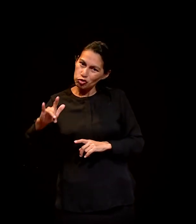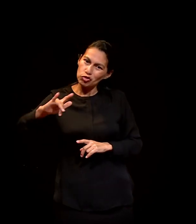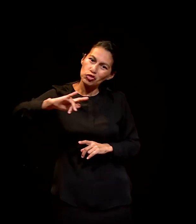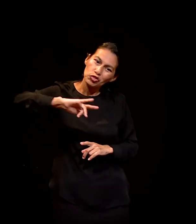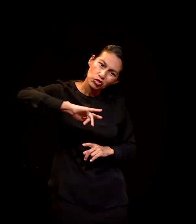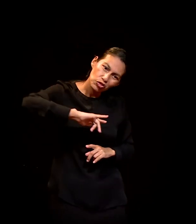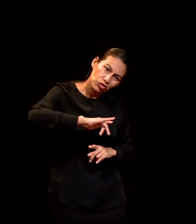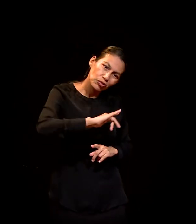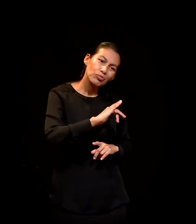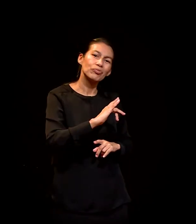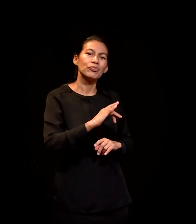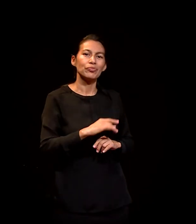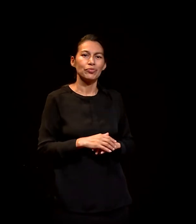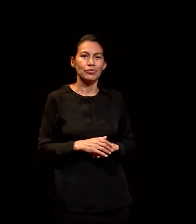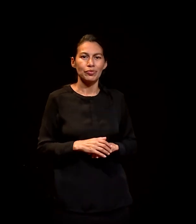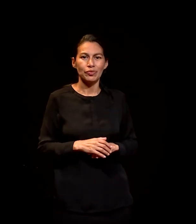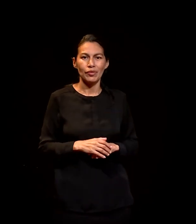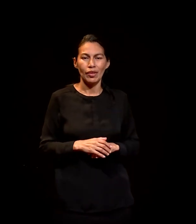2